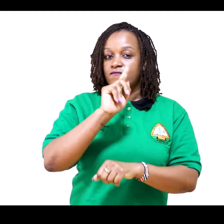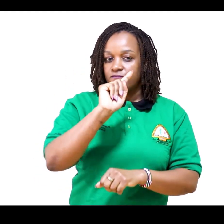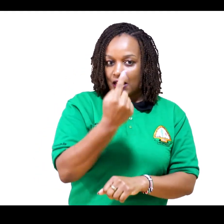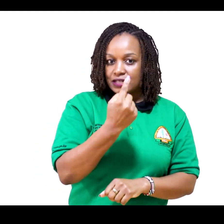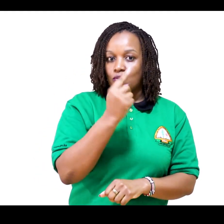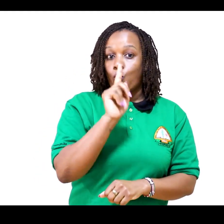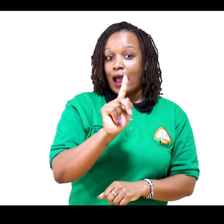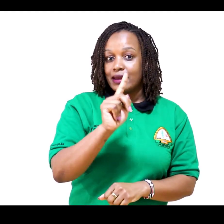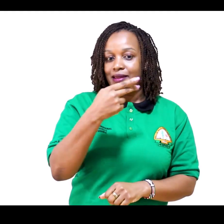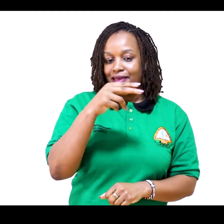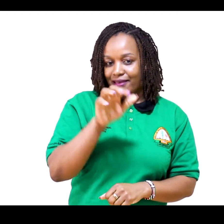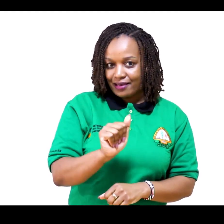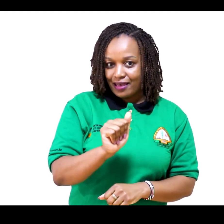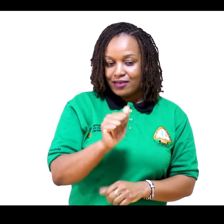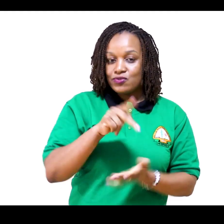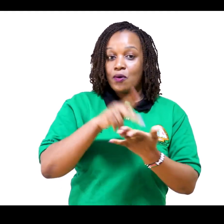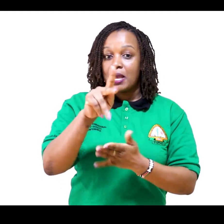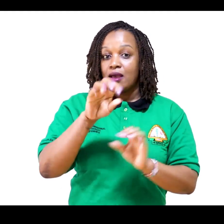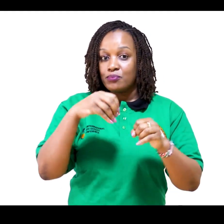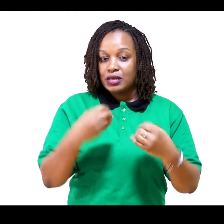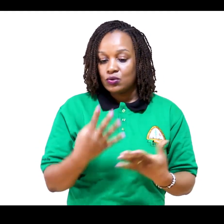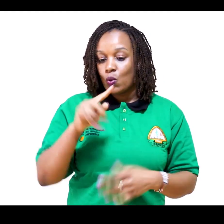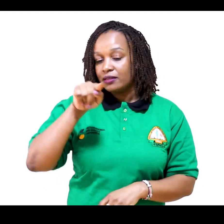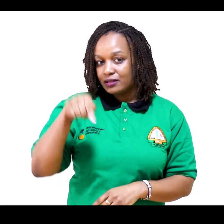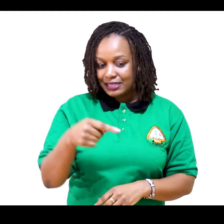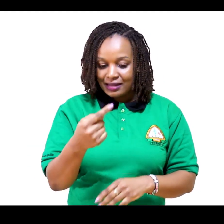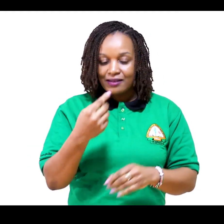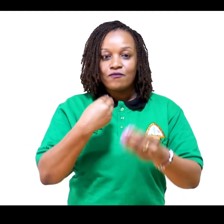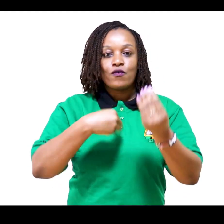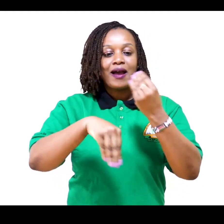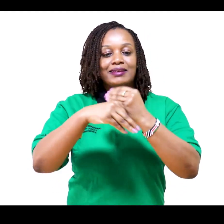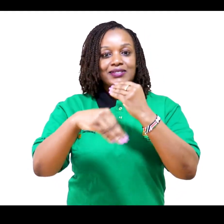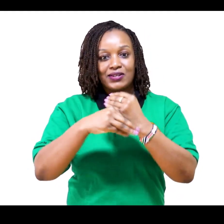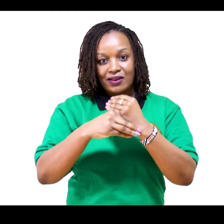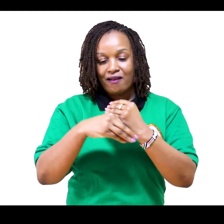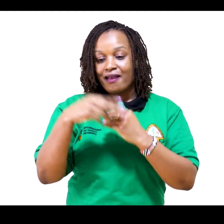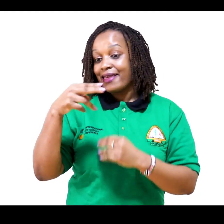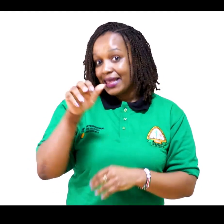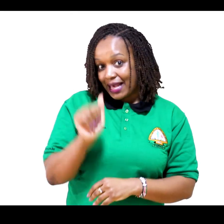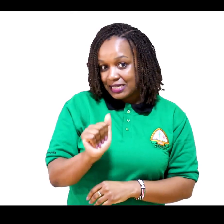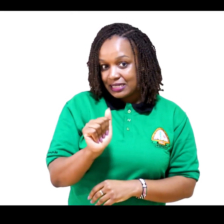58.5. Ukaguzi wa ekari moja shilingi 1,000. Na kwa ekari za ziada